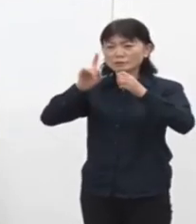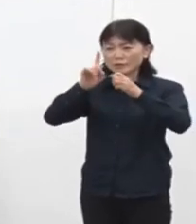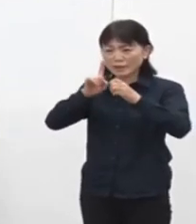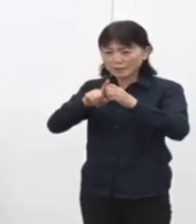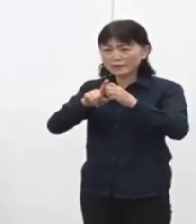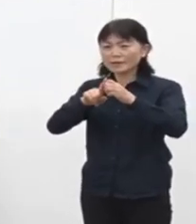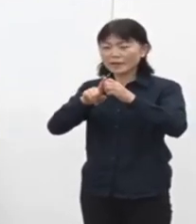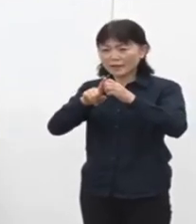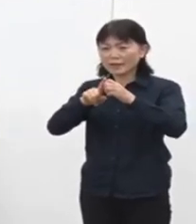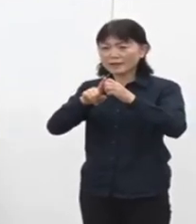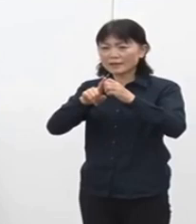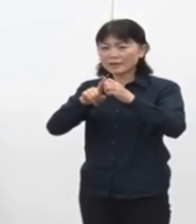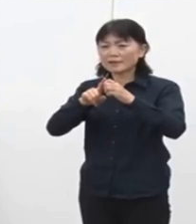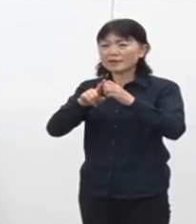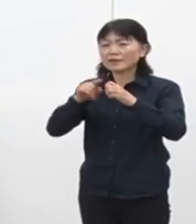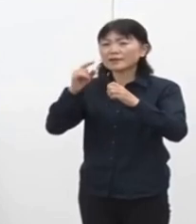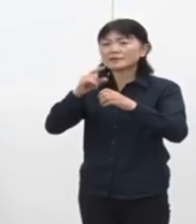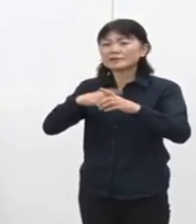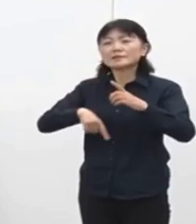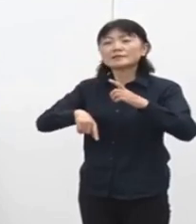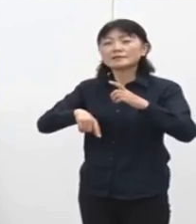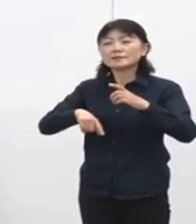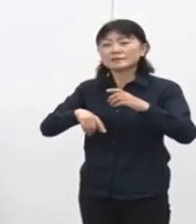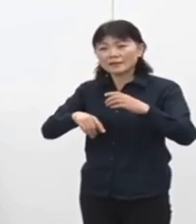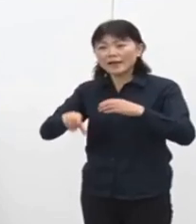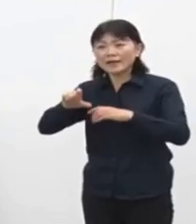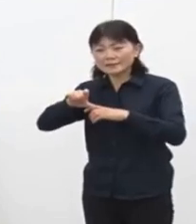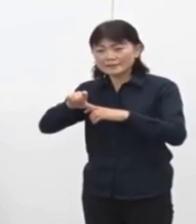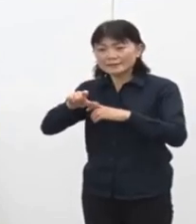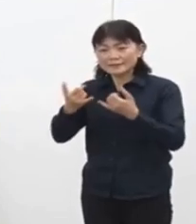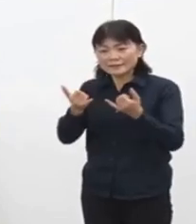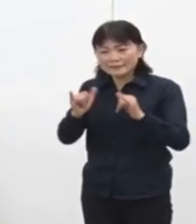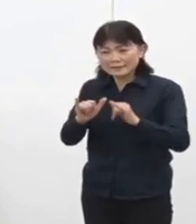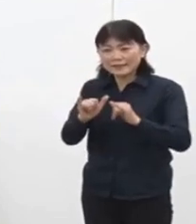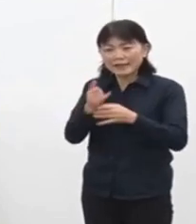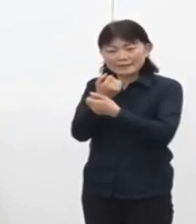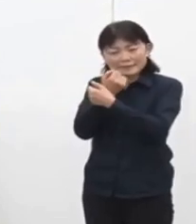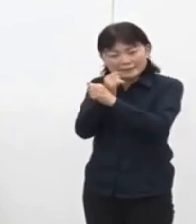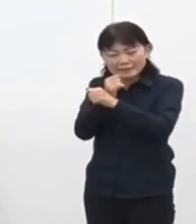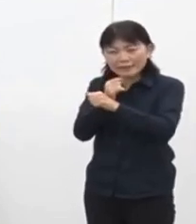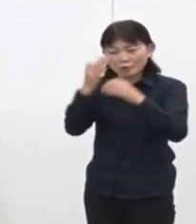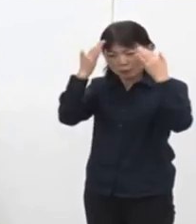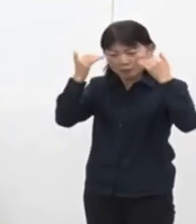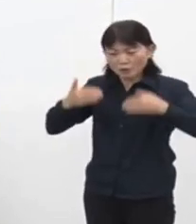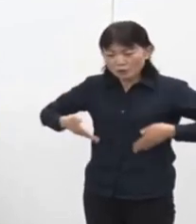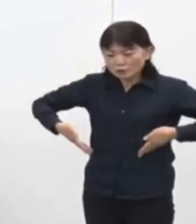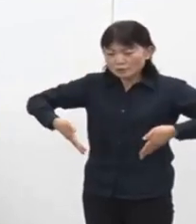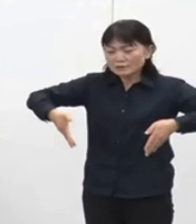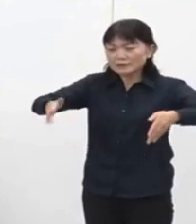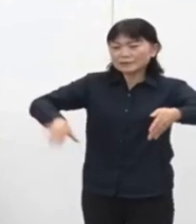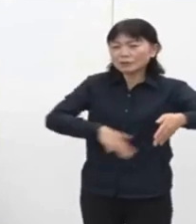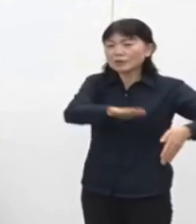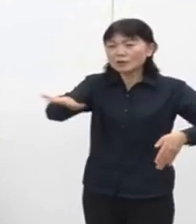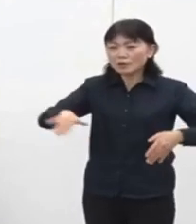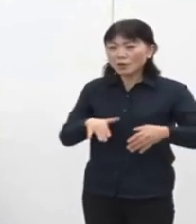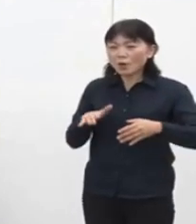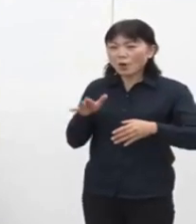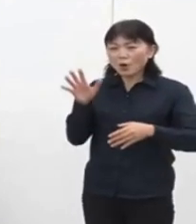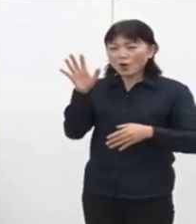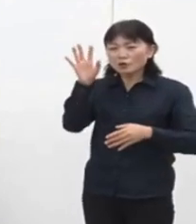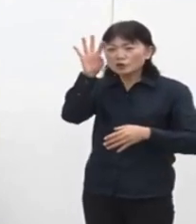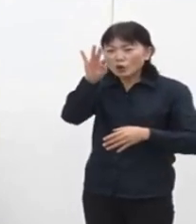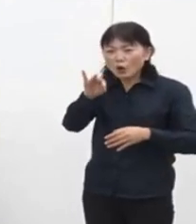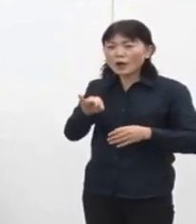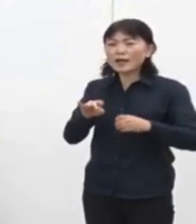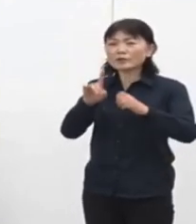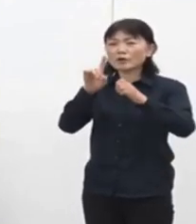位置づけだと思うんですけれども、まあ、そのさらにこの社会実験を踏まえてですね、その御堂筋エリアをですね、その将来的にどのようにしていこうというお考